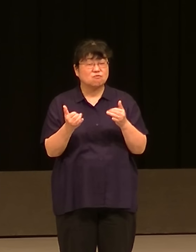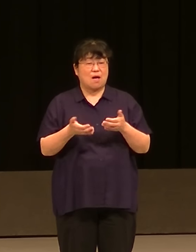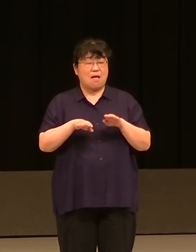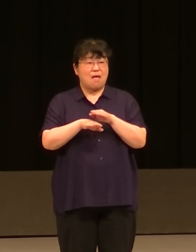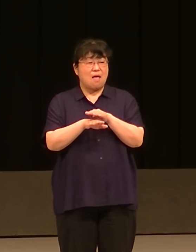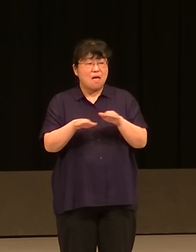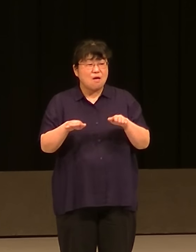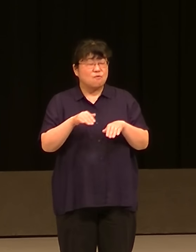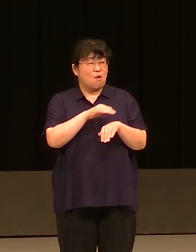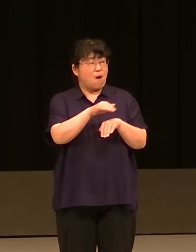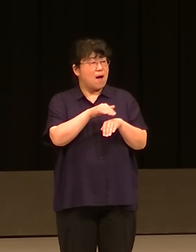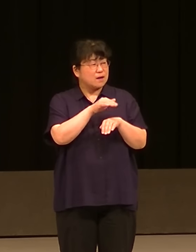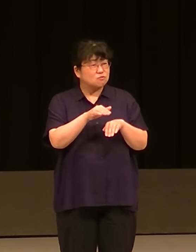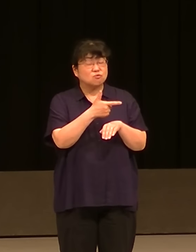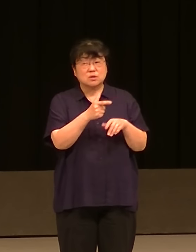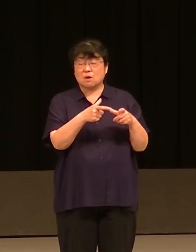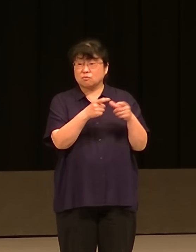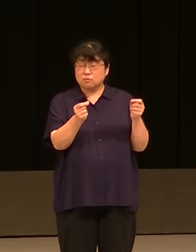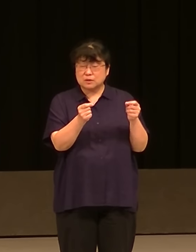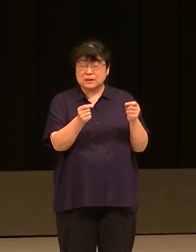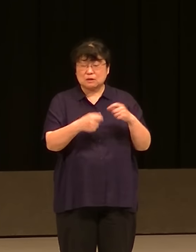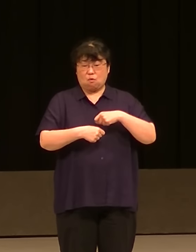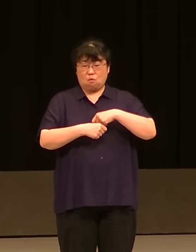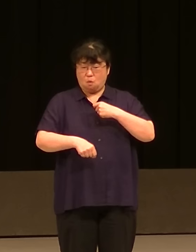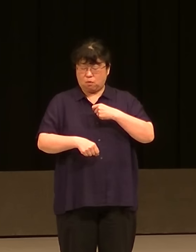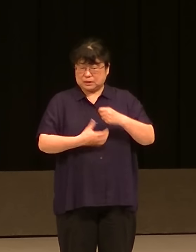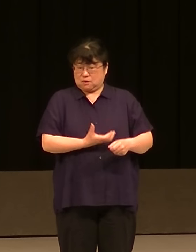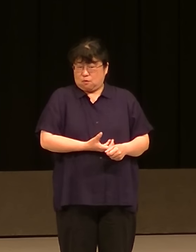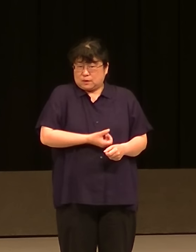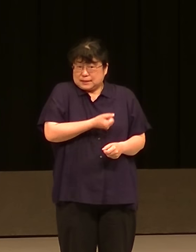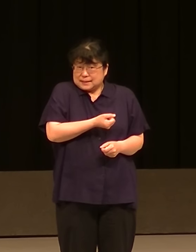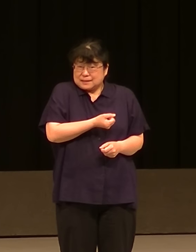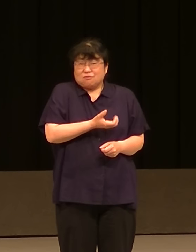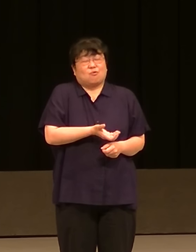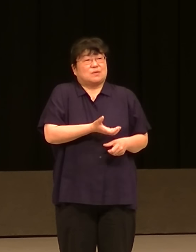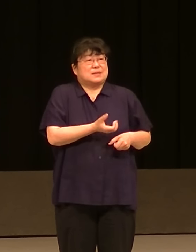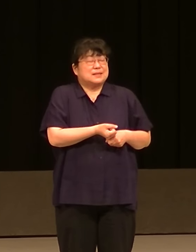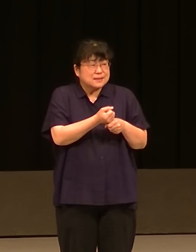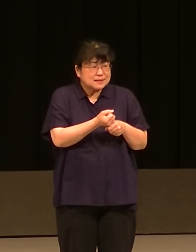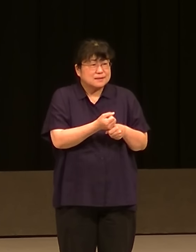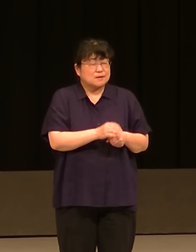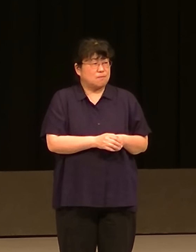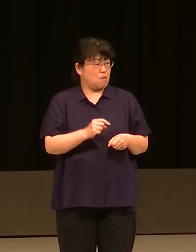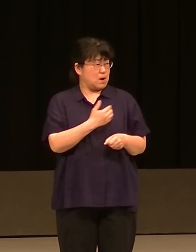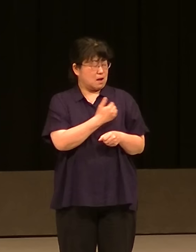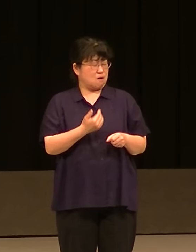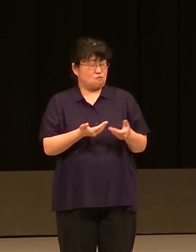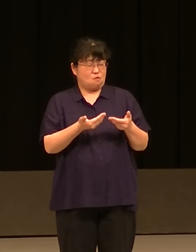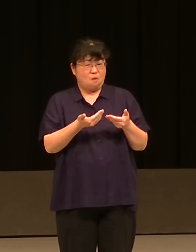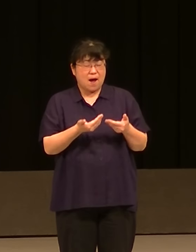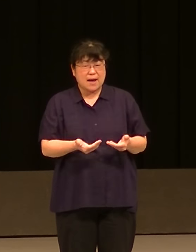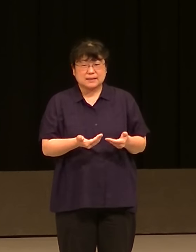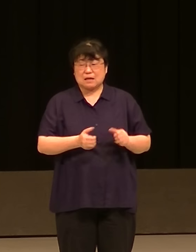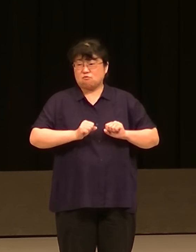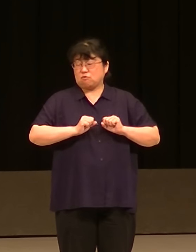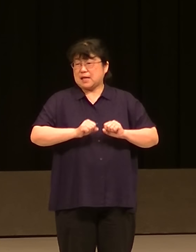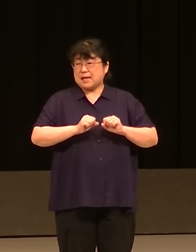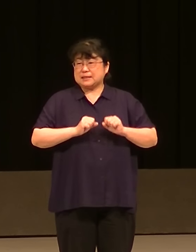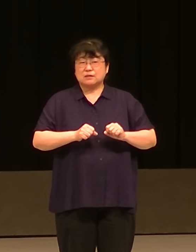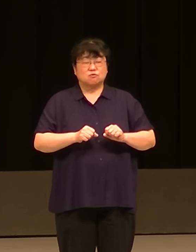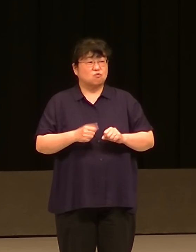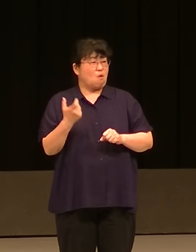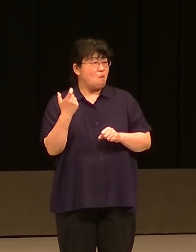愛する諸国民の公正と真偽に信頼して、我らの安全と生存を保持し